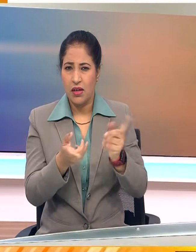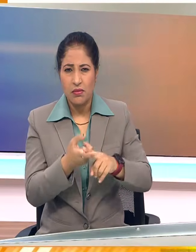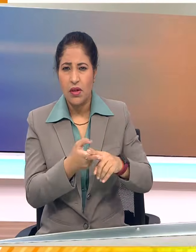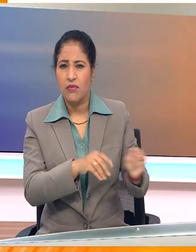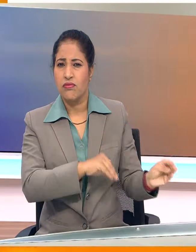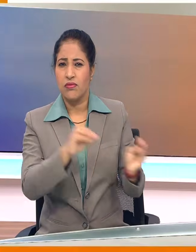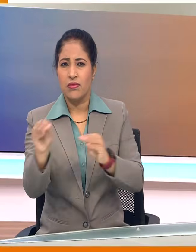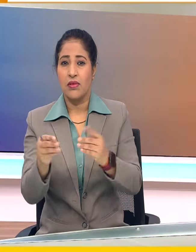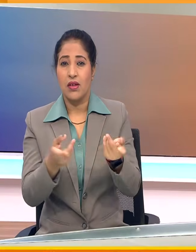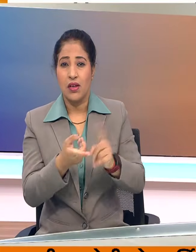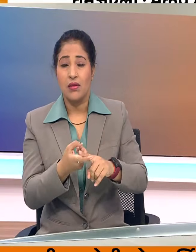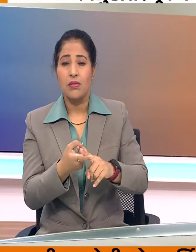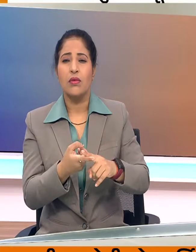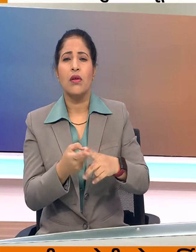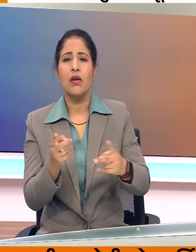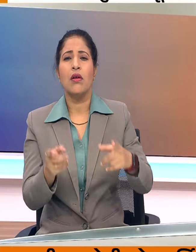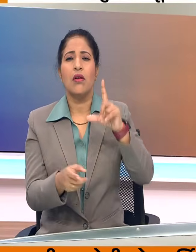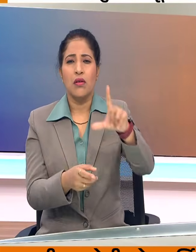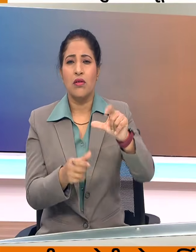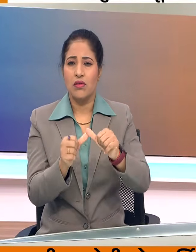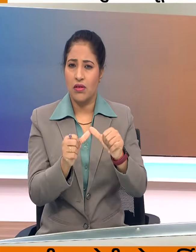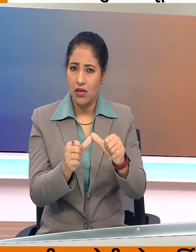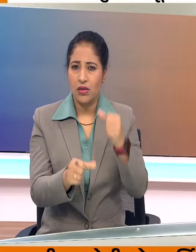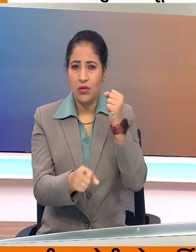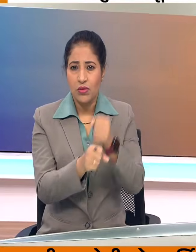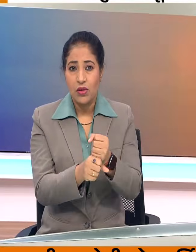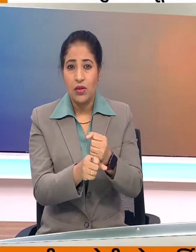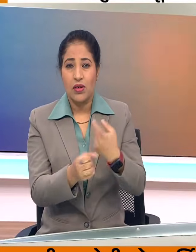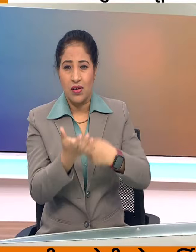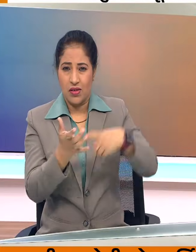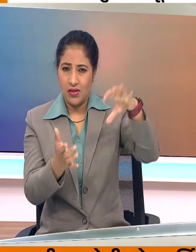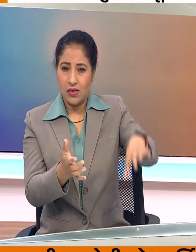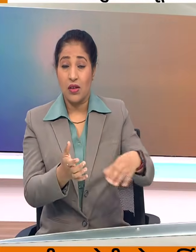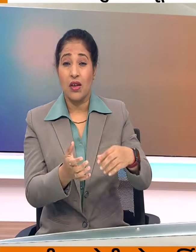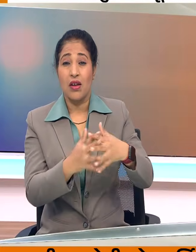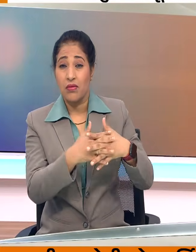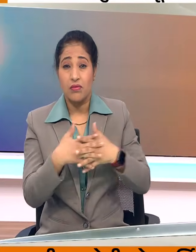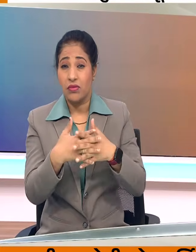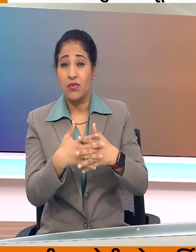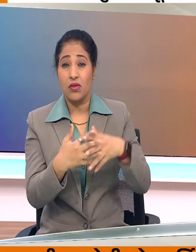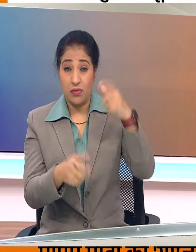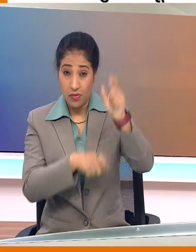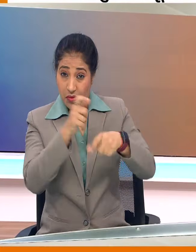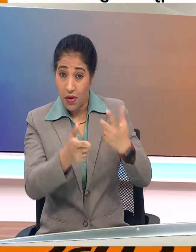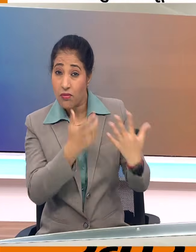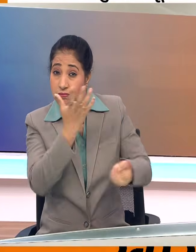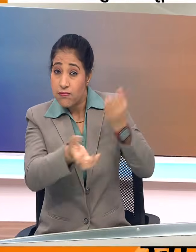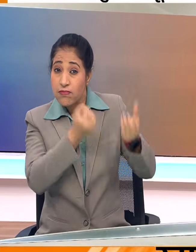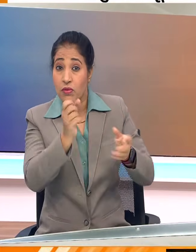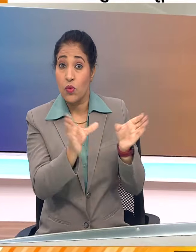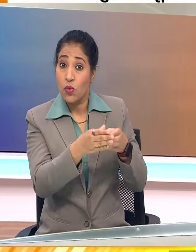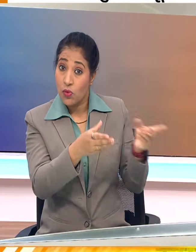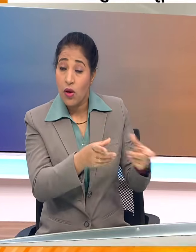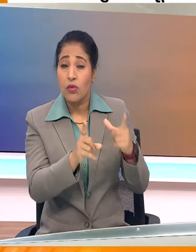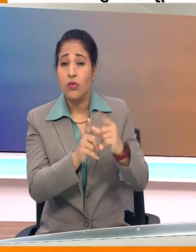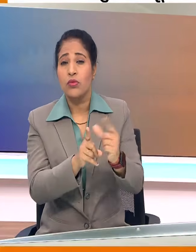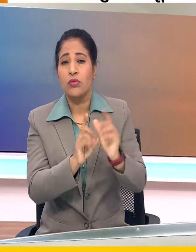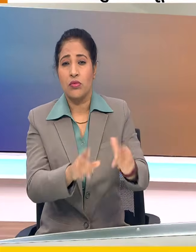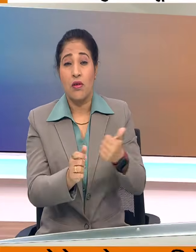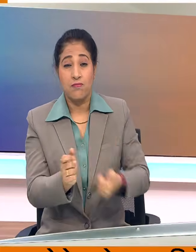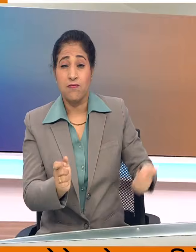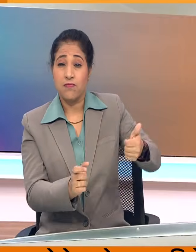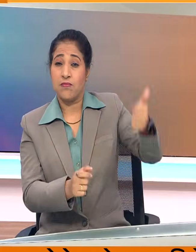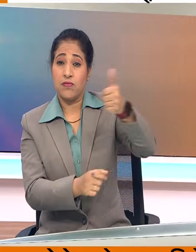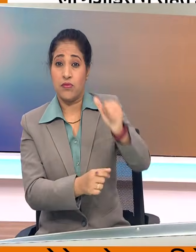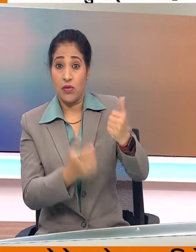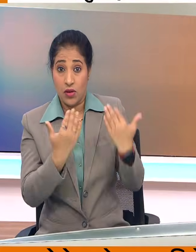अधिक प्रभावित ला ग्वाइरा राज्य में विदेशी बचाव दल मलबे में फंसे लोगों की तलाश कर रहे हैं। अधिकारियों के